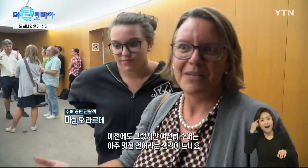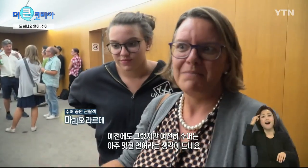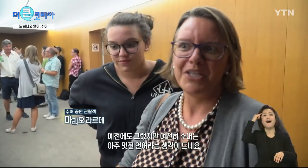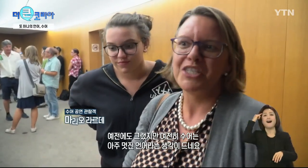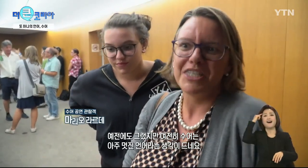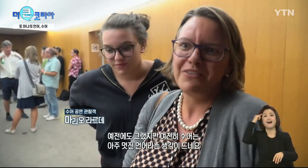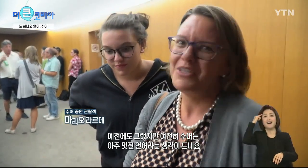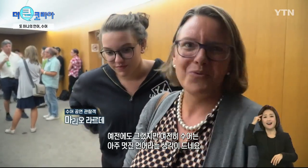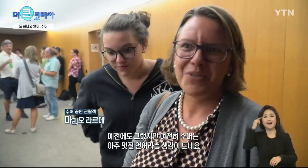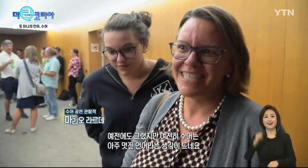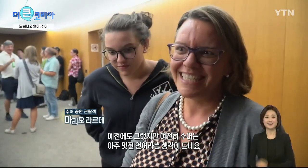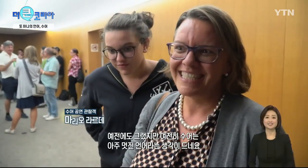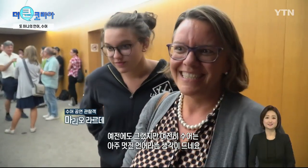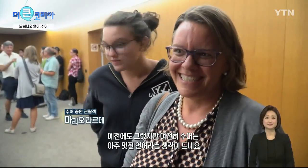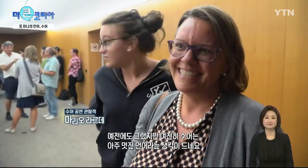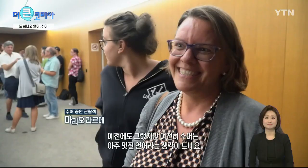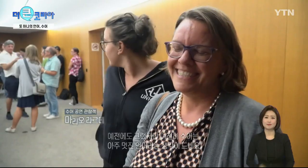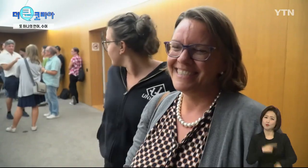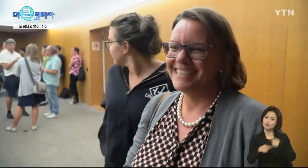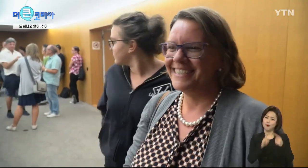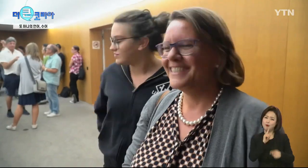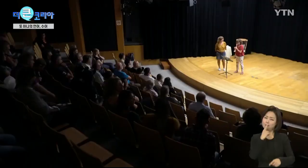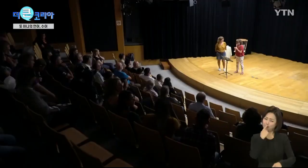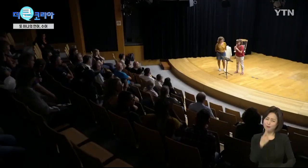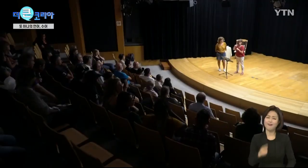zuzugehen, weil sie Menschen sind wie du und ich.